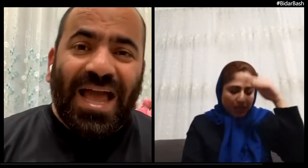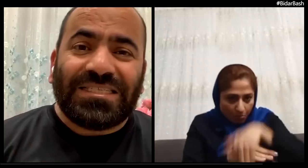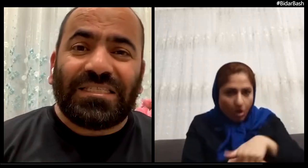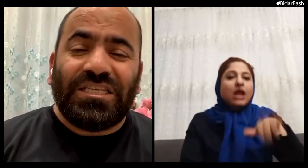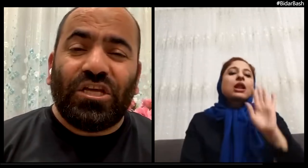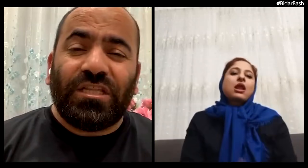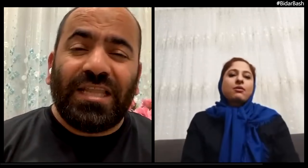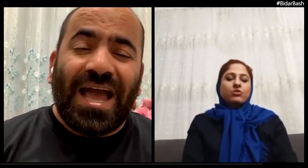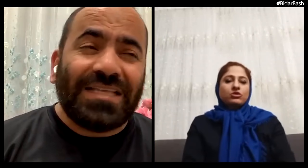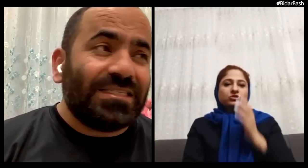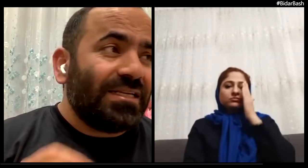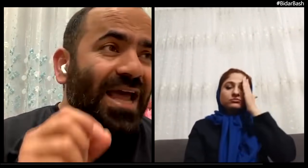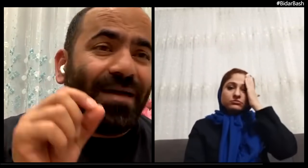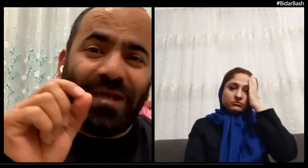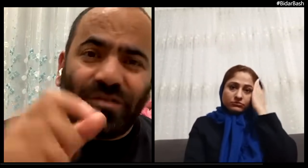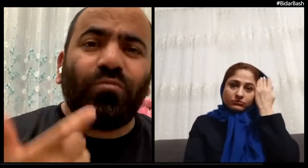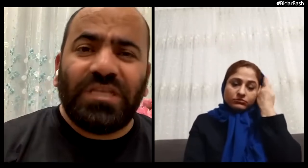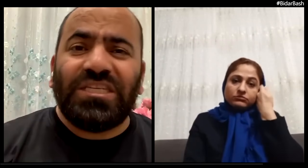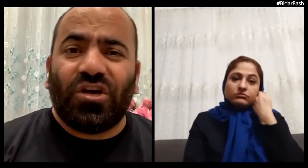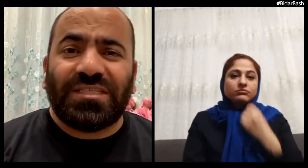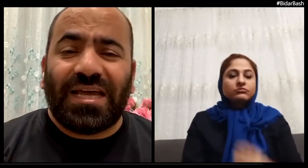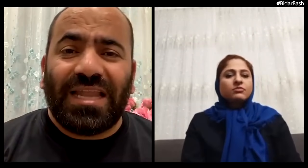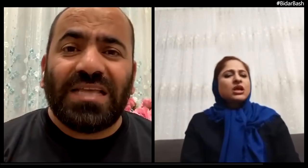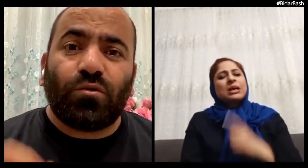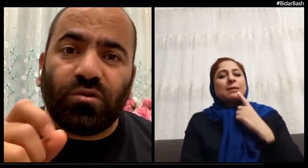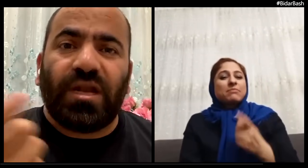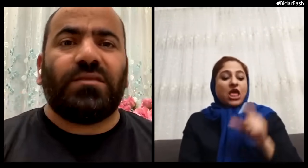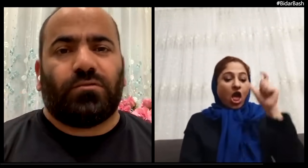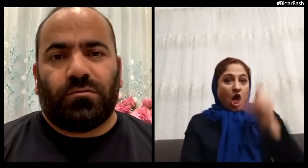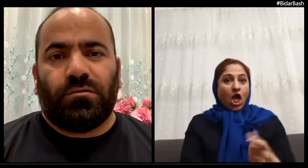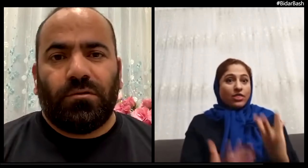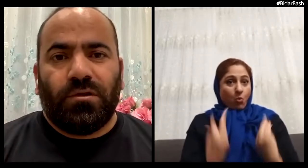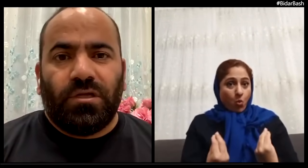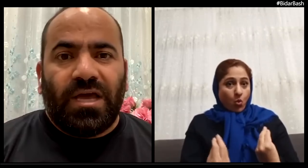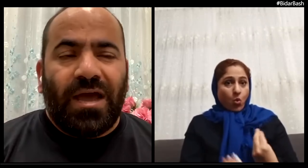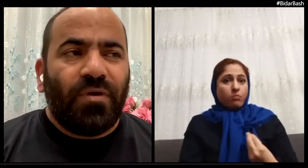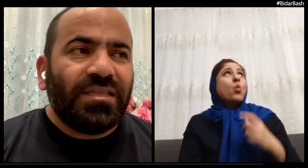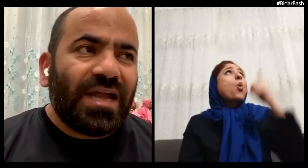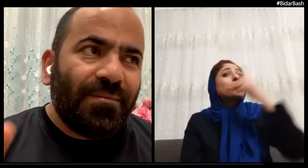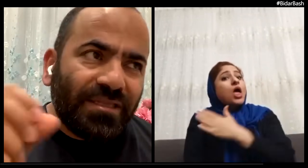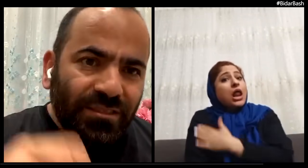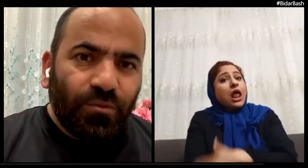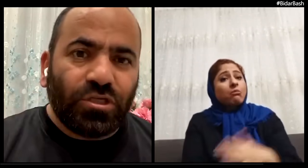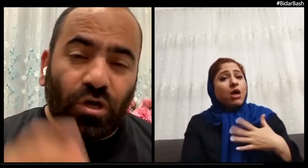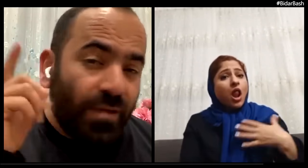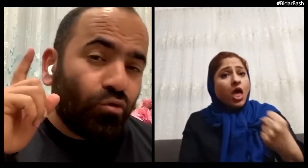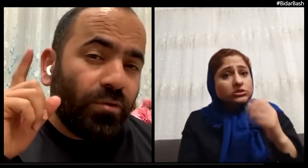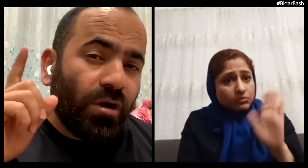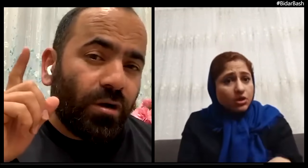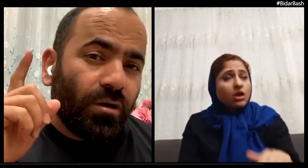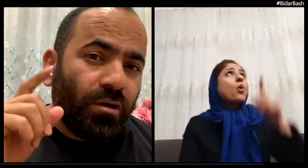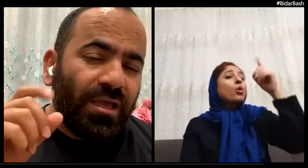هم نه از رحمت تو بی نیازن، نه از قدرت تو، هم باید رحمتت باشه